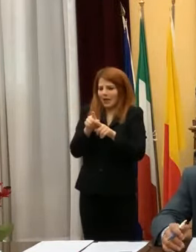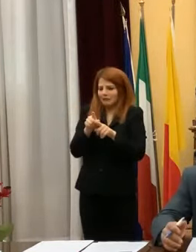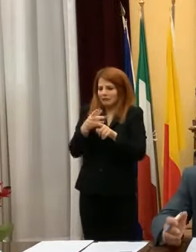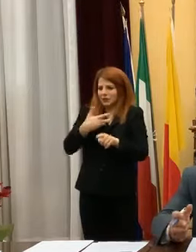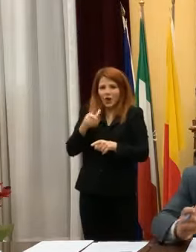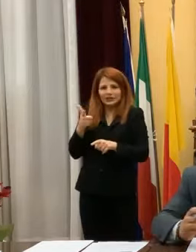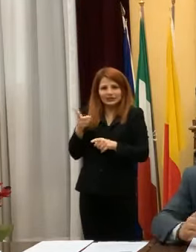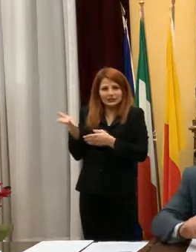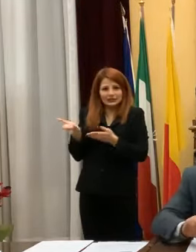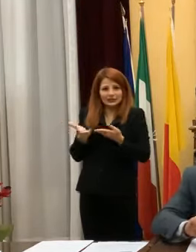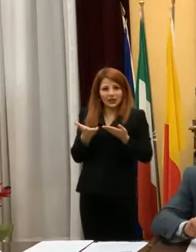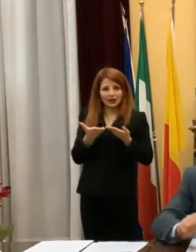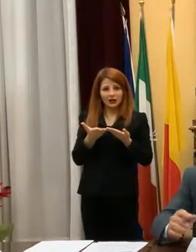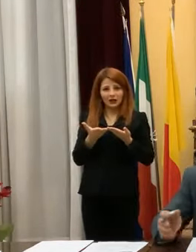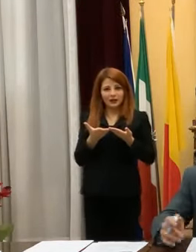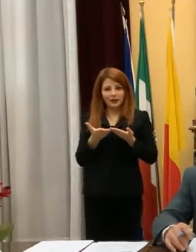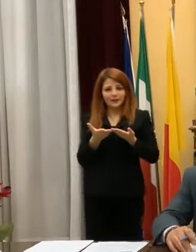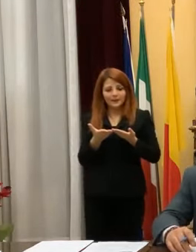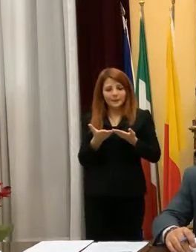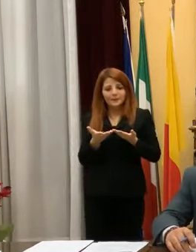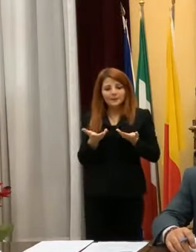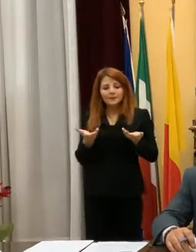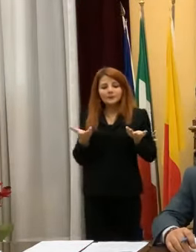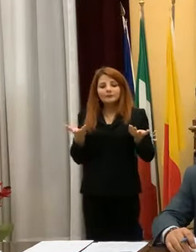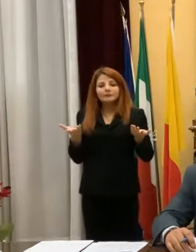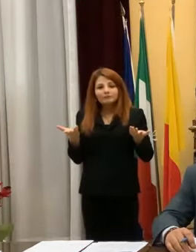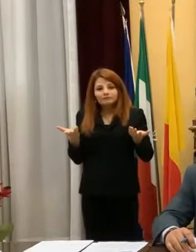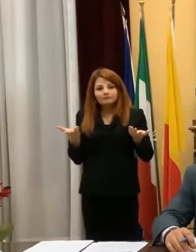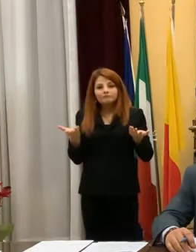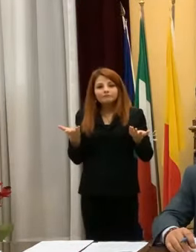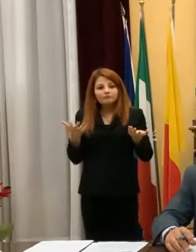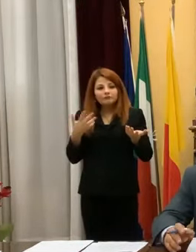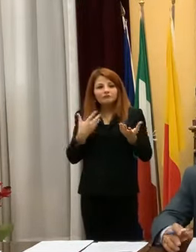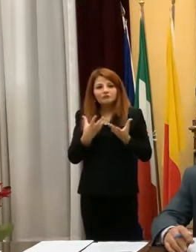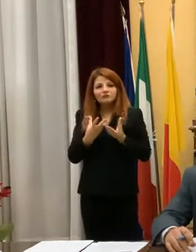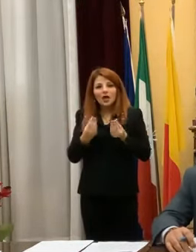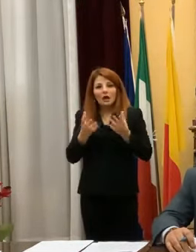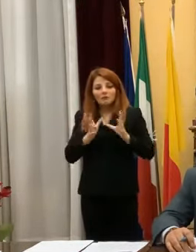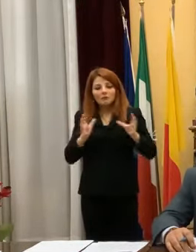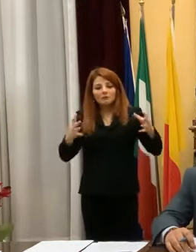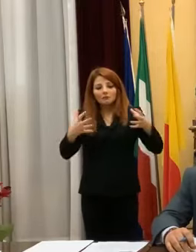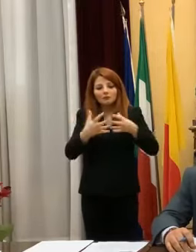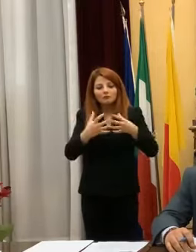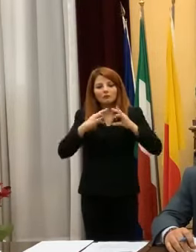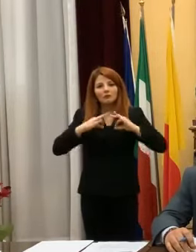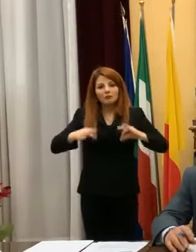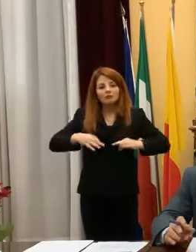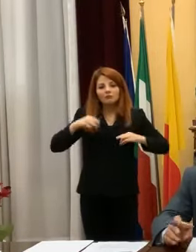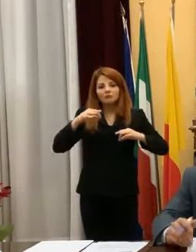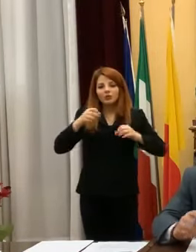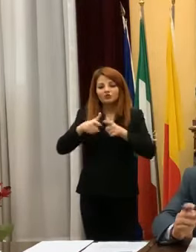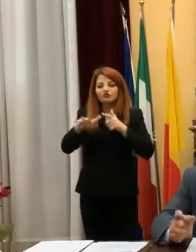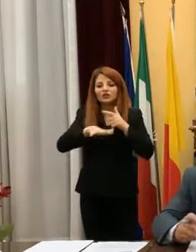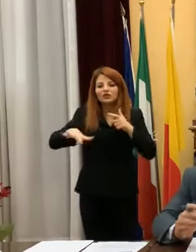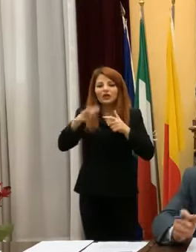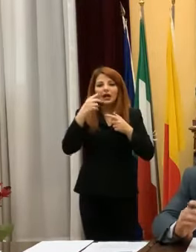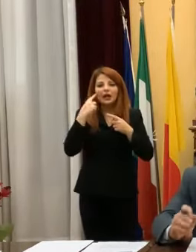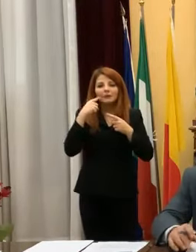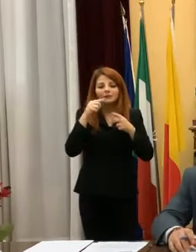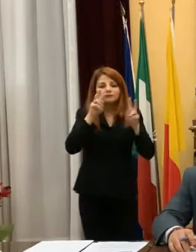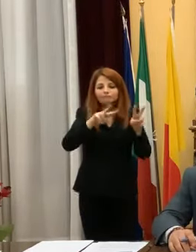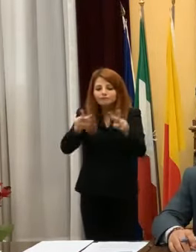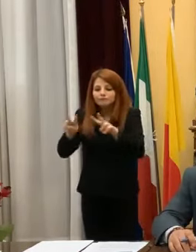pattuglie delle forze dell'ordine, dispiegate sul territorio, per sanzionare i trasgressori del divieto di circolazione, di ciò